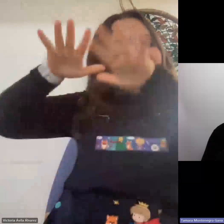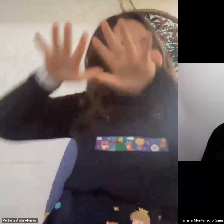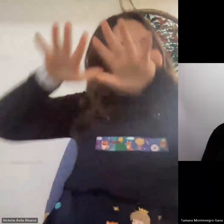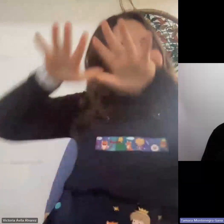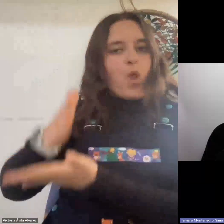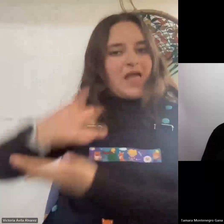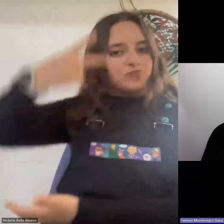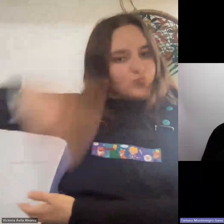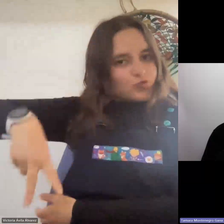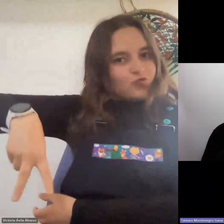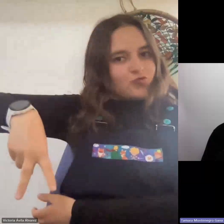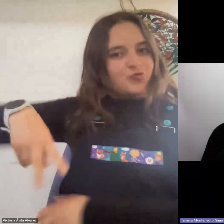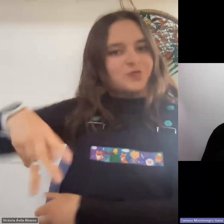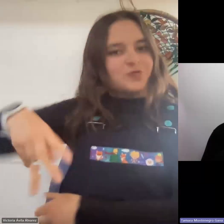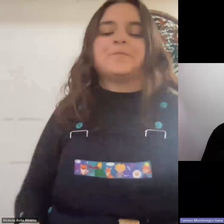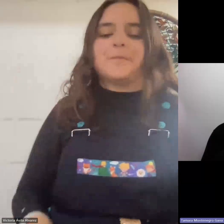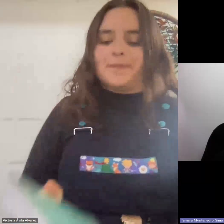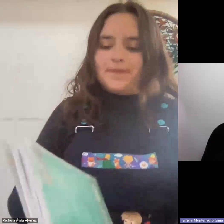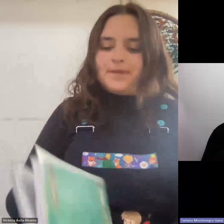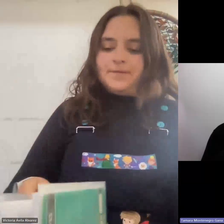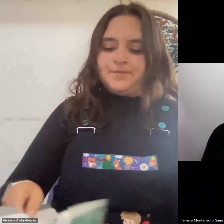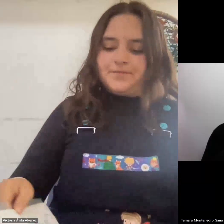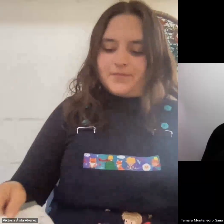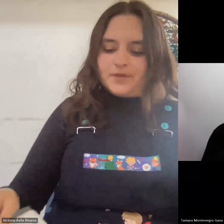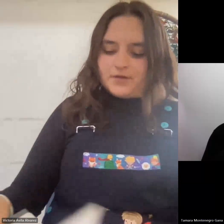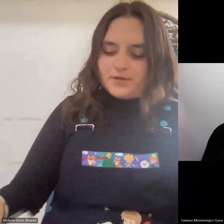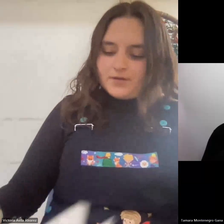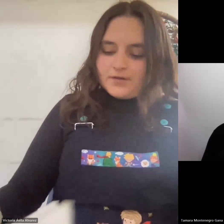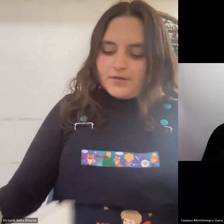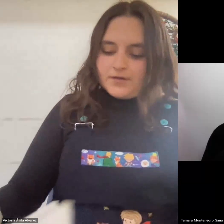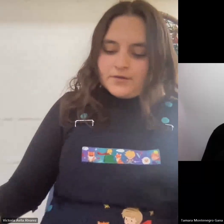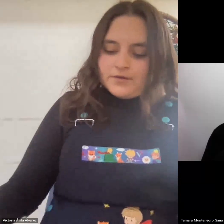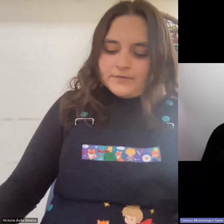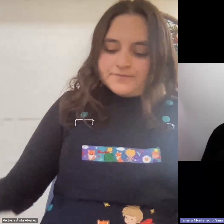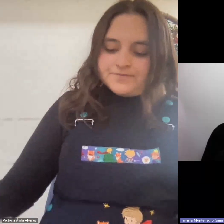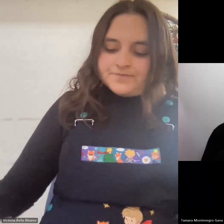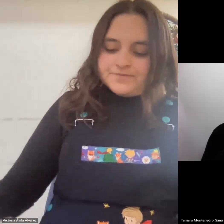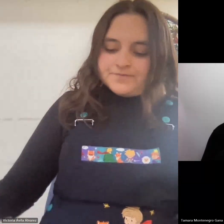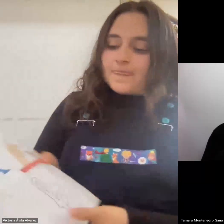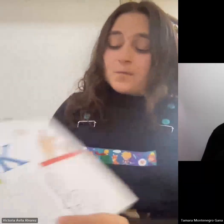familia y uno que se queda aquí en la escuela.